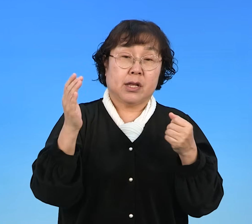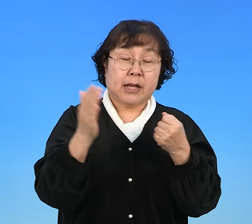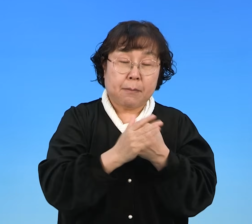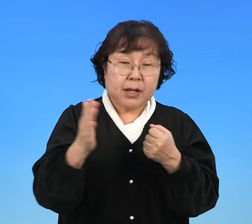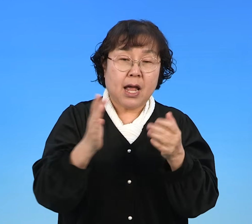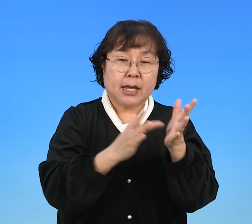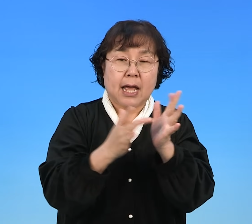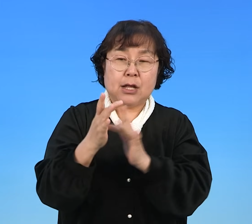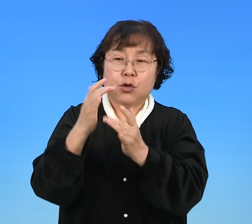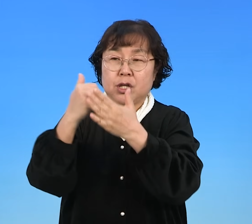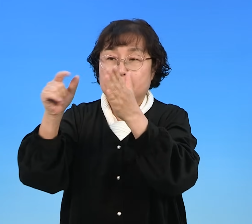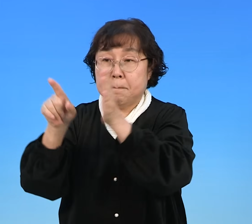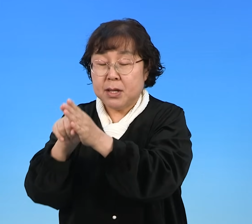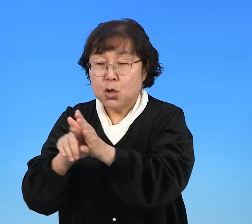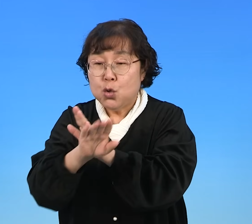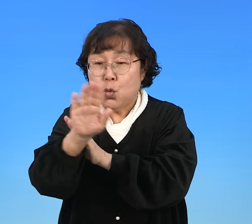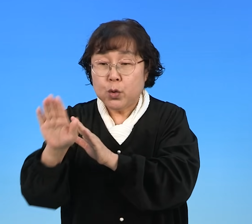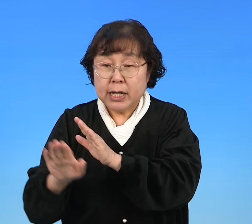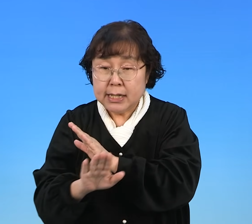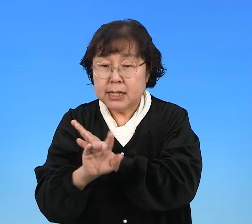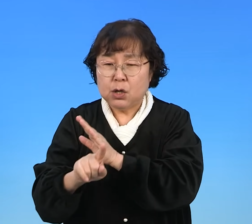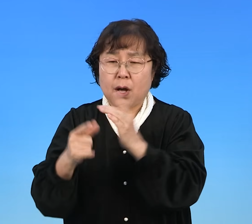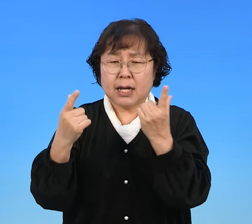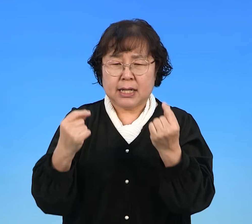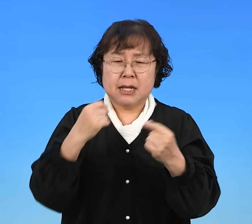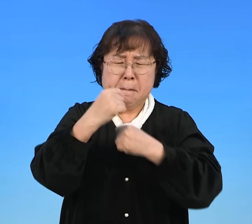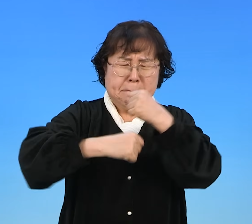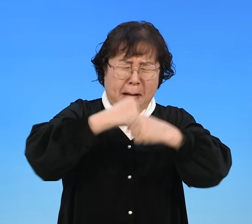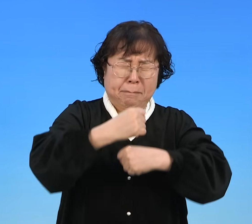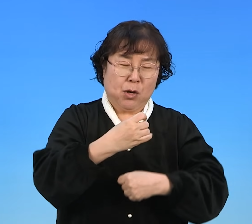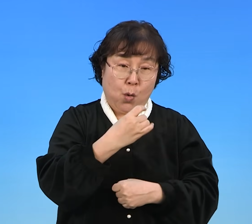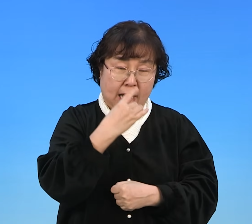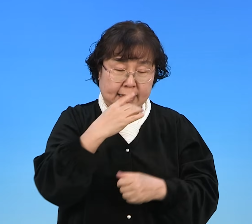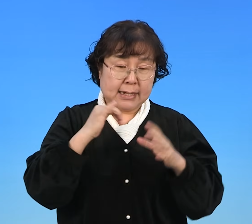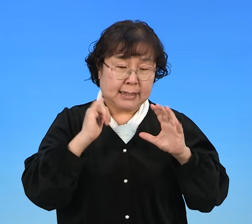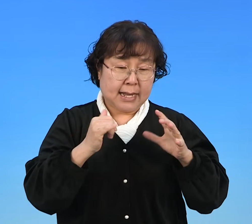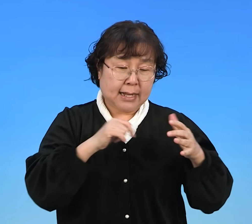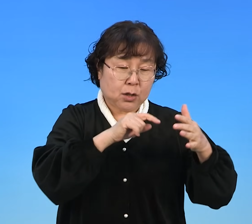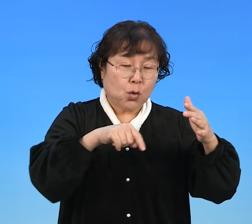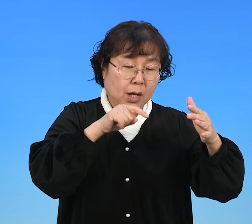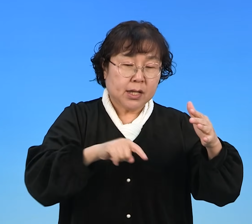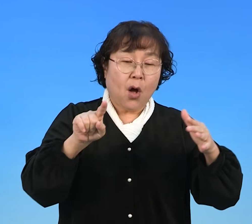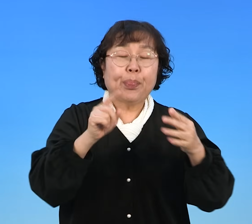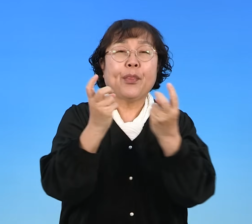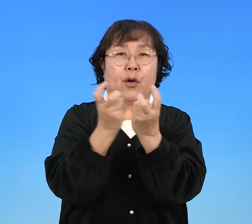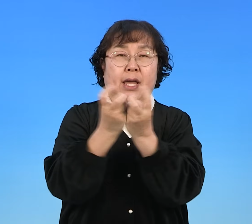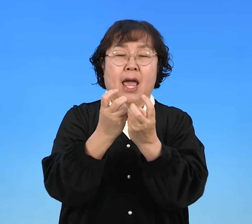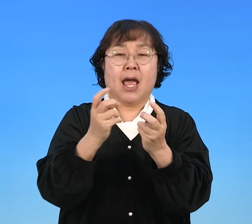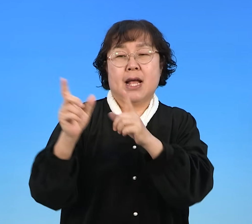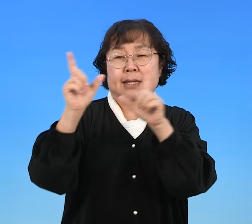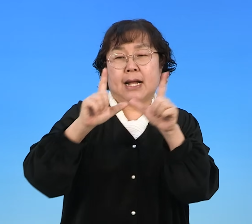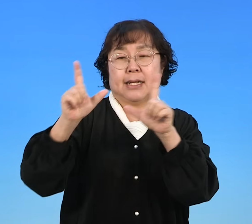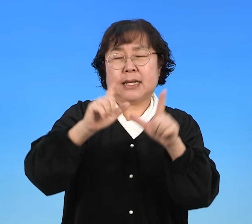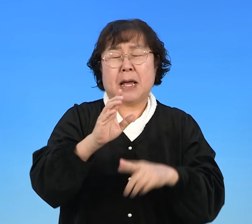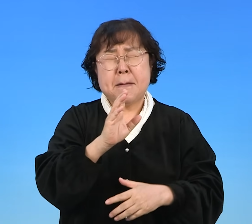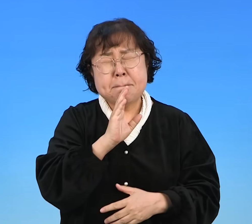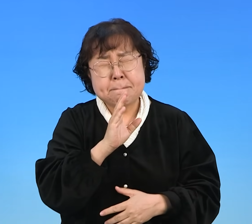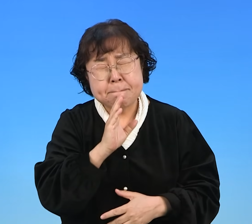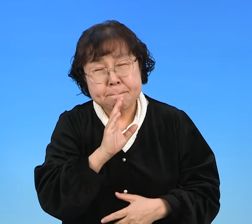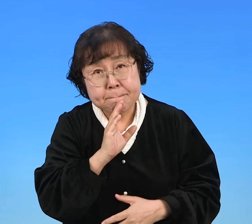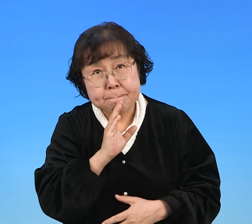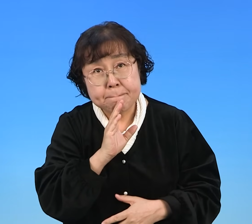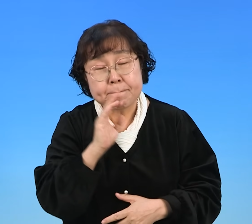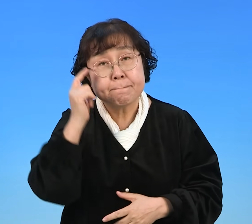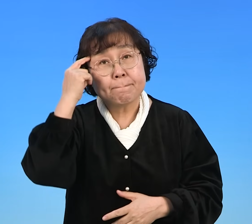어떻게 살아가는 것이 우리 삶에 이것이 위로가 되고 힘이 될 수 있는가? 제가 이제 이 시편